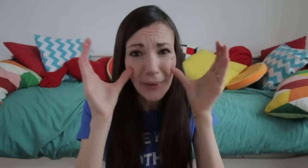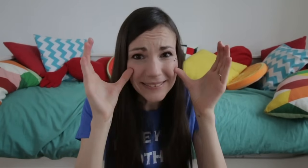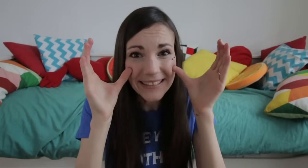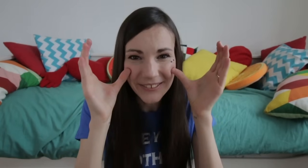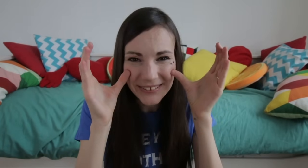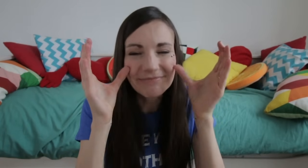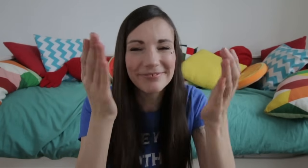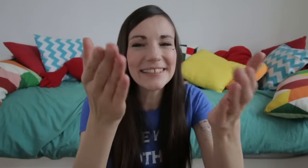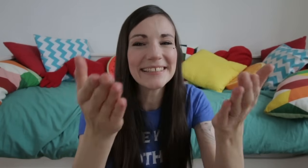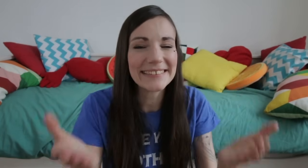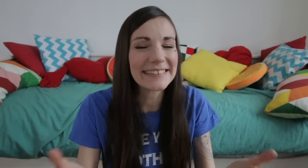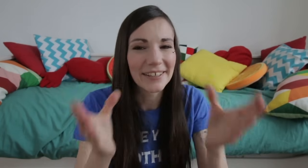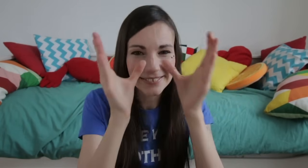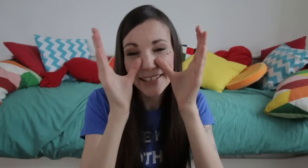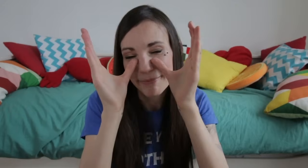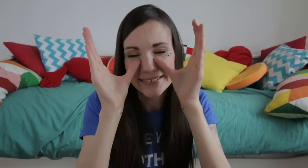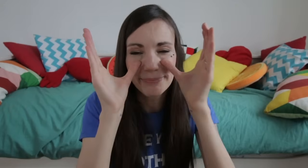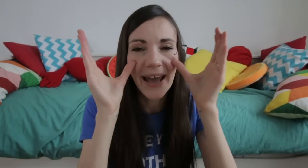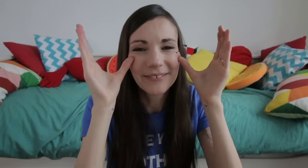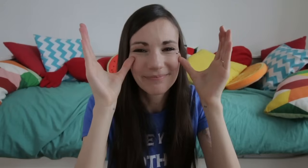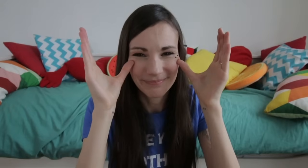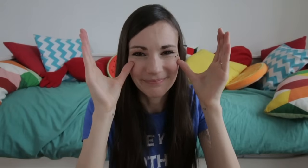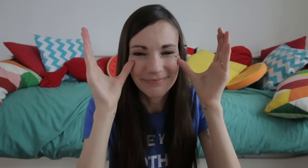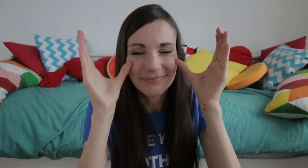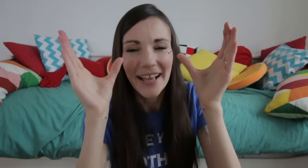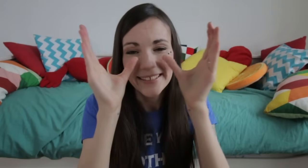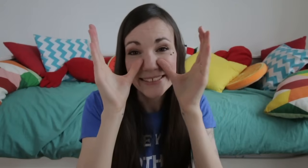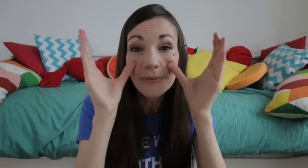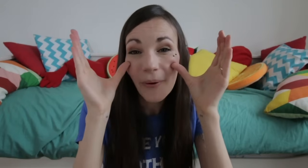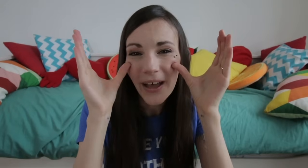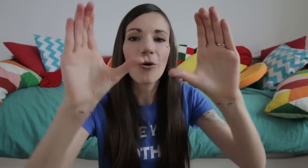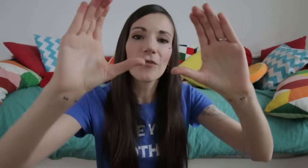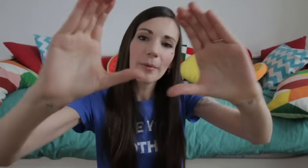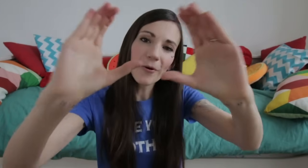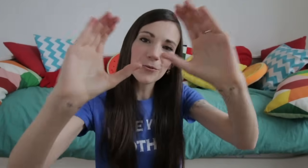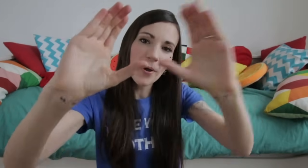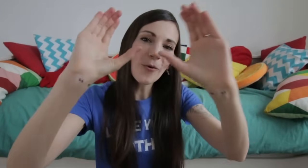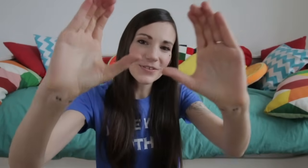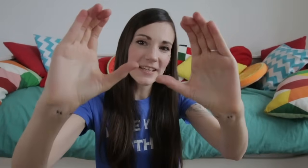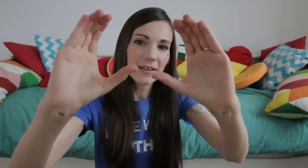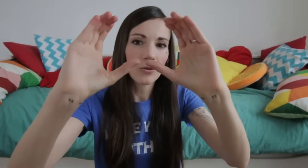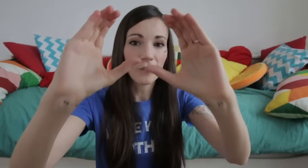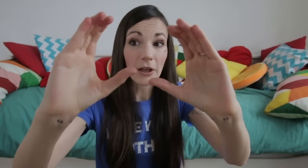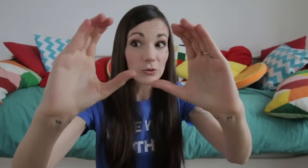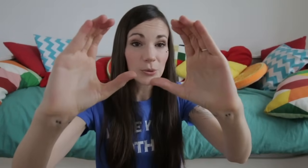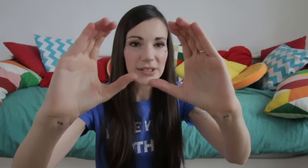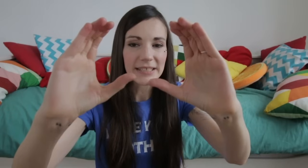pas assez la nuit. Oui, c'est ça. Ben c'est pareil. C'est le panda. Donc on vient prendre nos mains en C. On fait un double C.